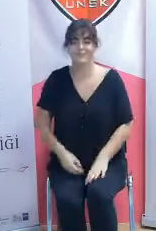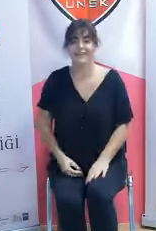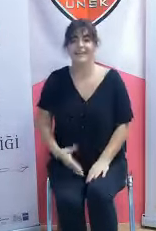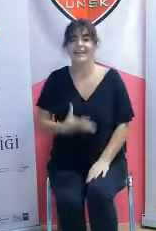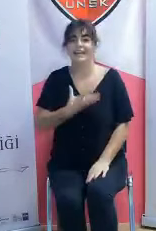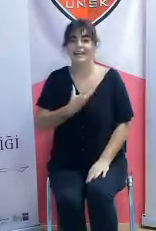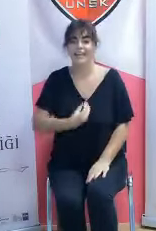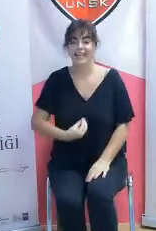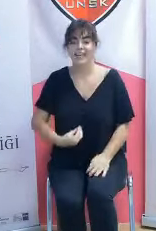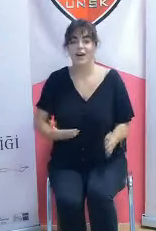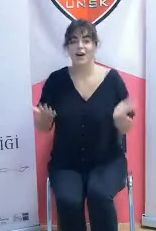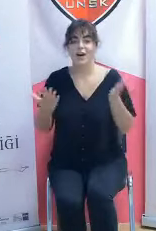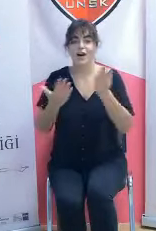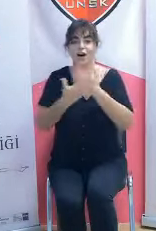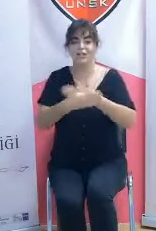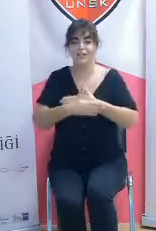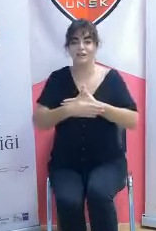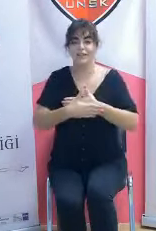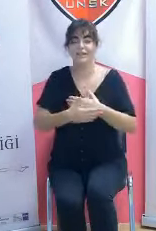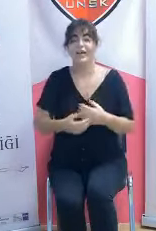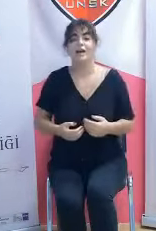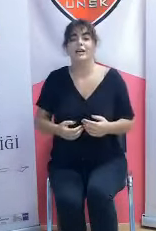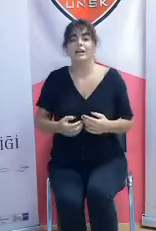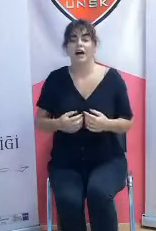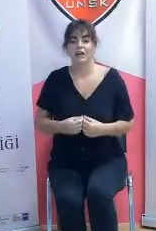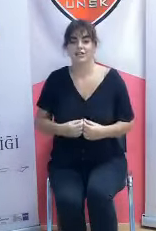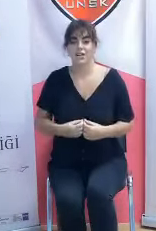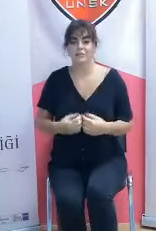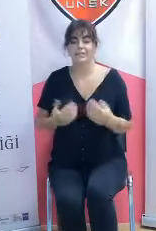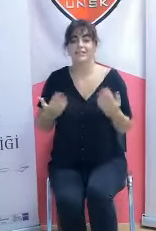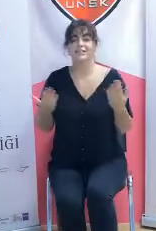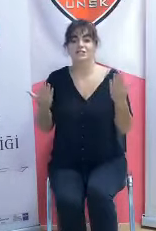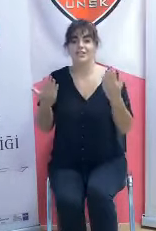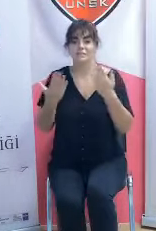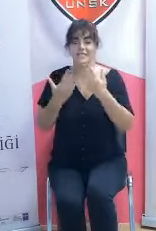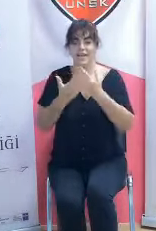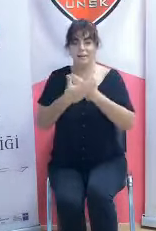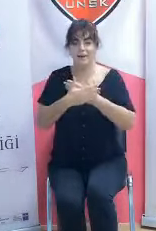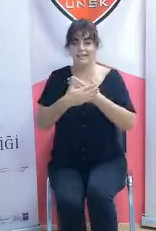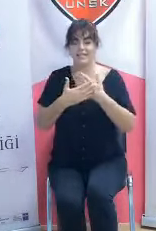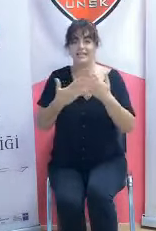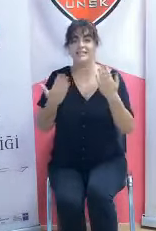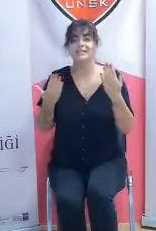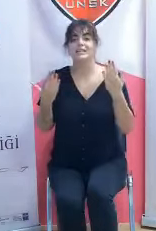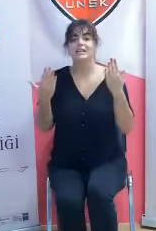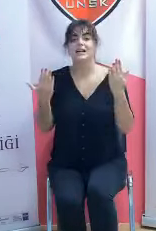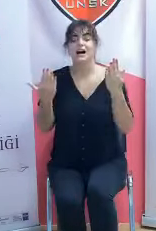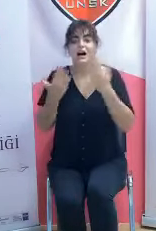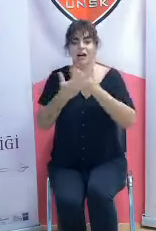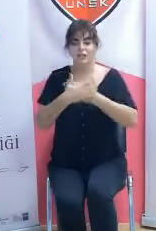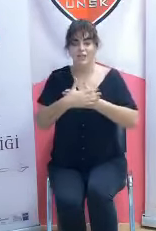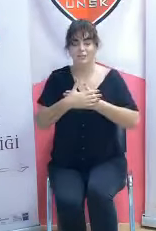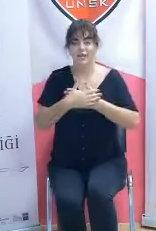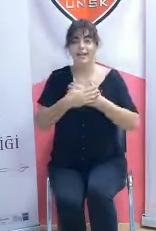İyi akşamlar. Akşamları çenemizde yaparsak, akşamlar,